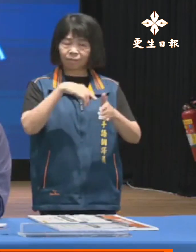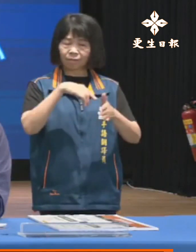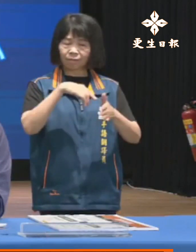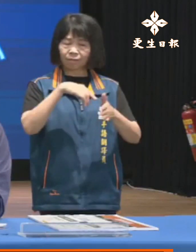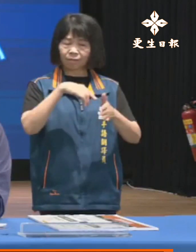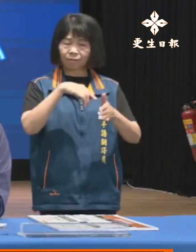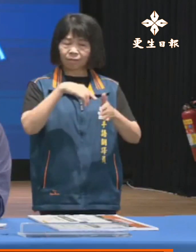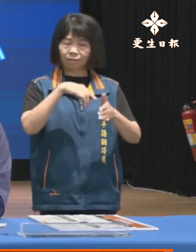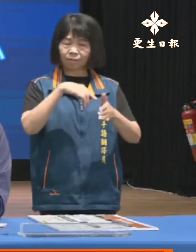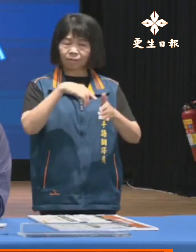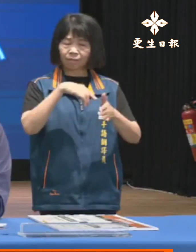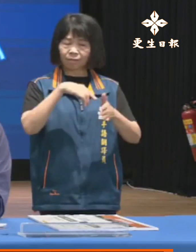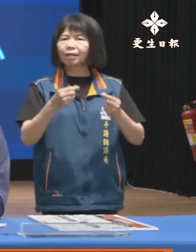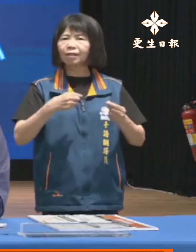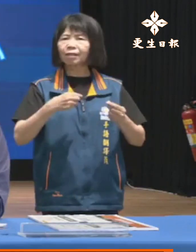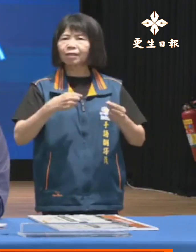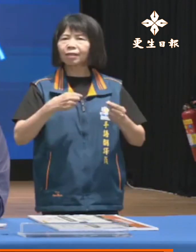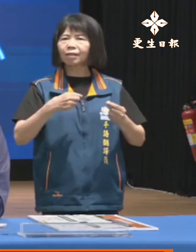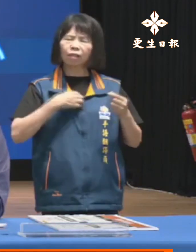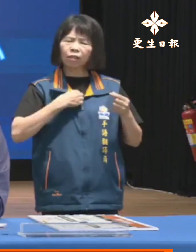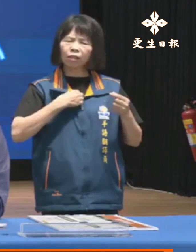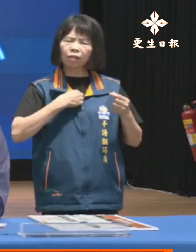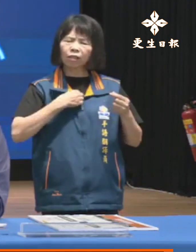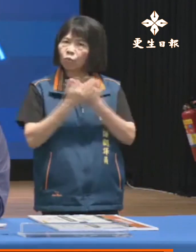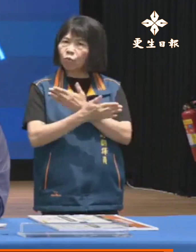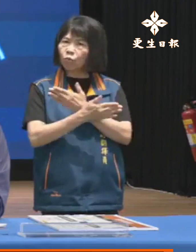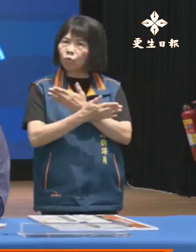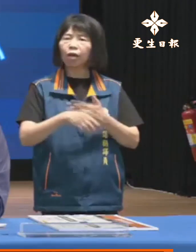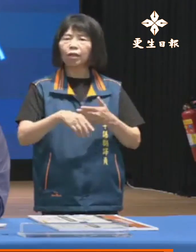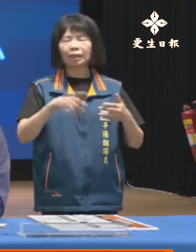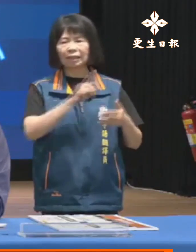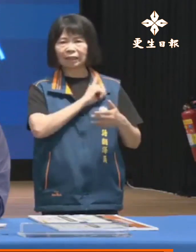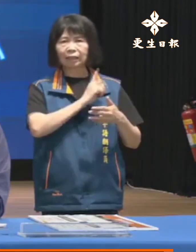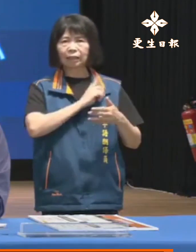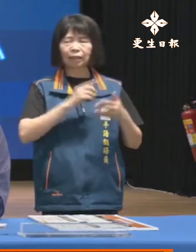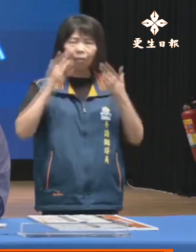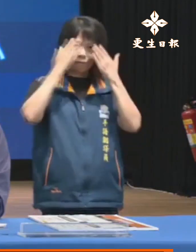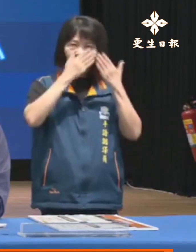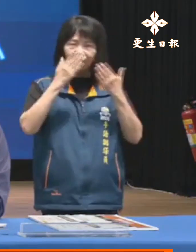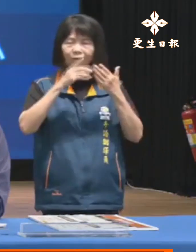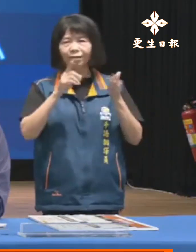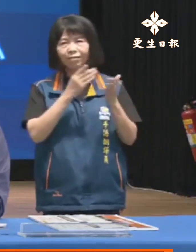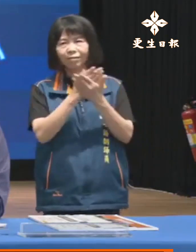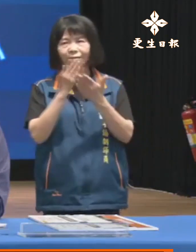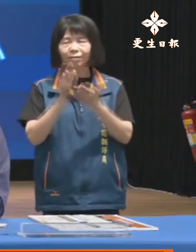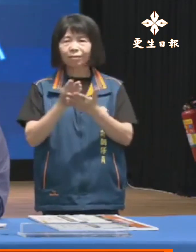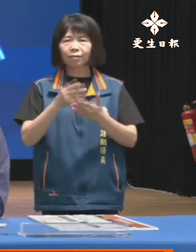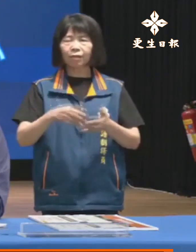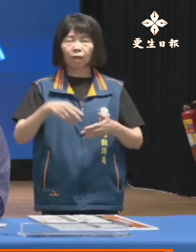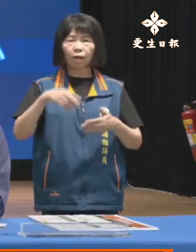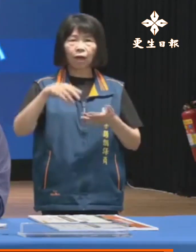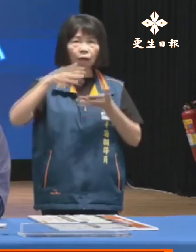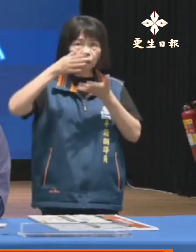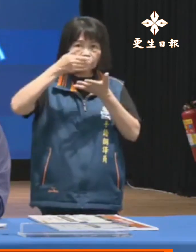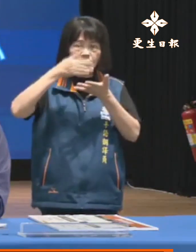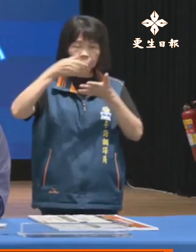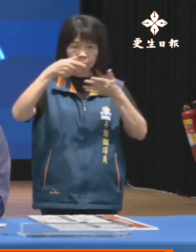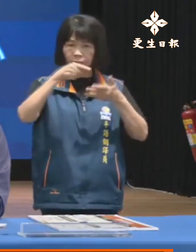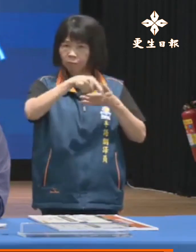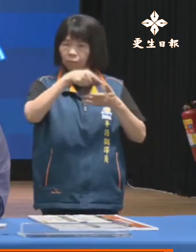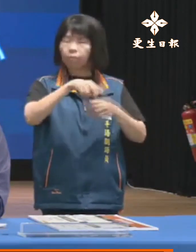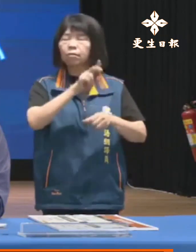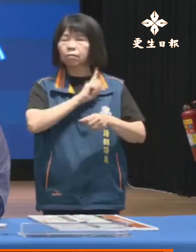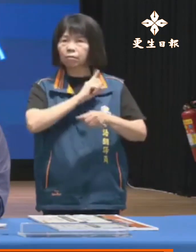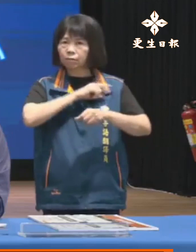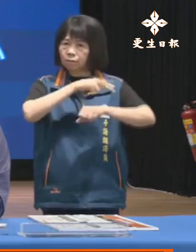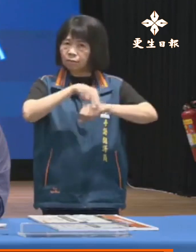好你的三餐。或是你更重要的是你的手机电子用品，那一样的消毒清洁用品不可少，再